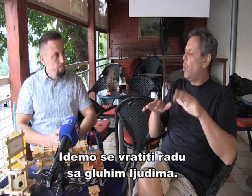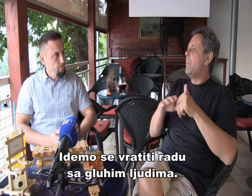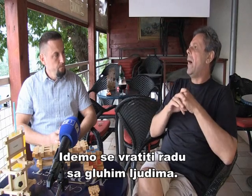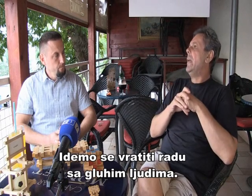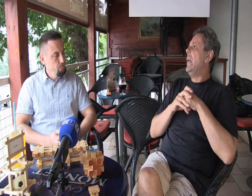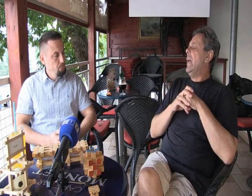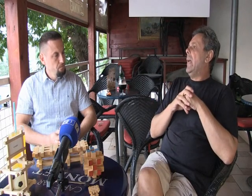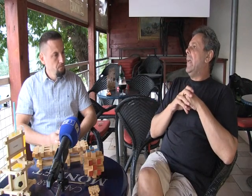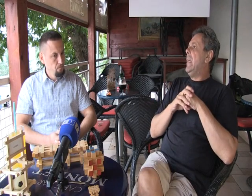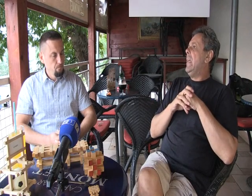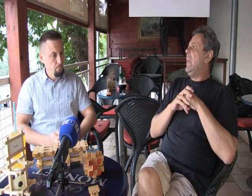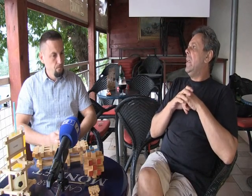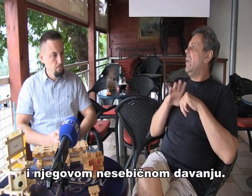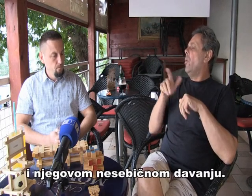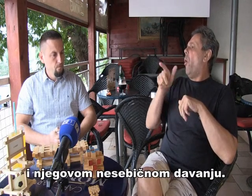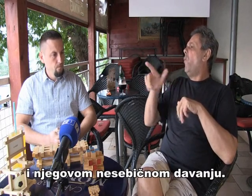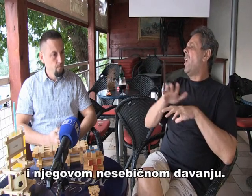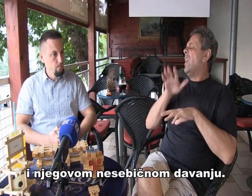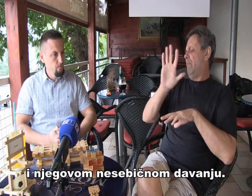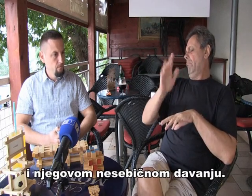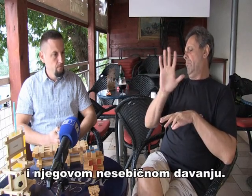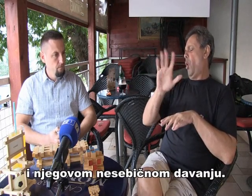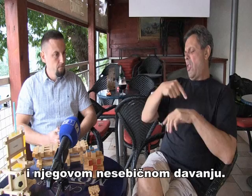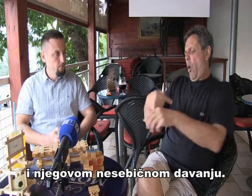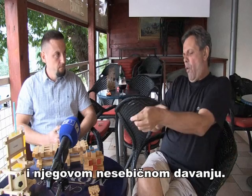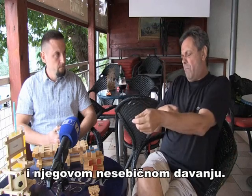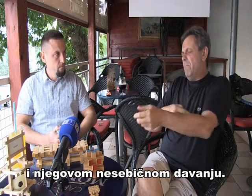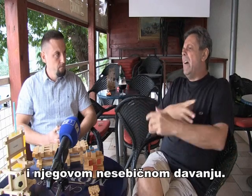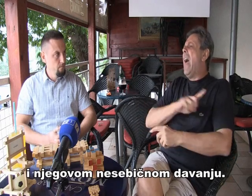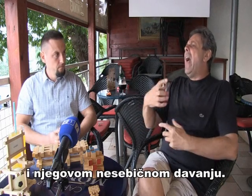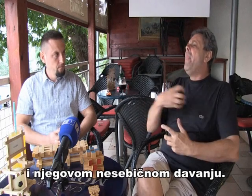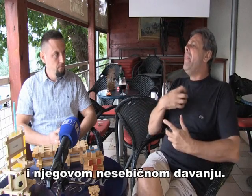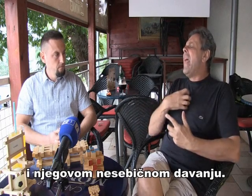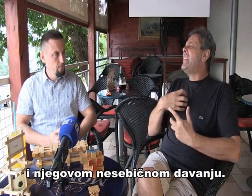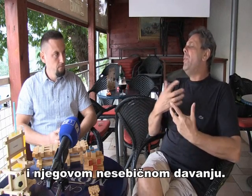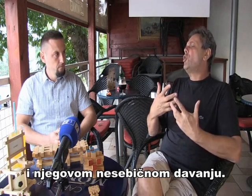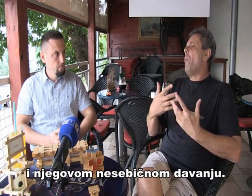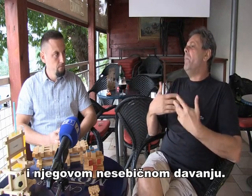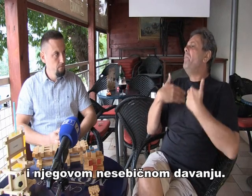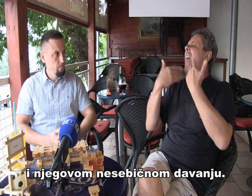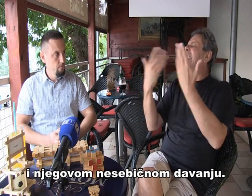ljudima i ovoj, toj njegovoj nesebičnom